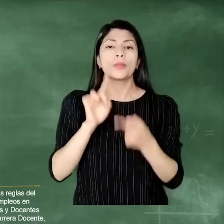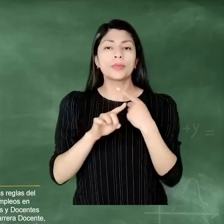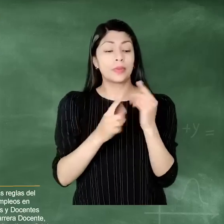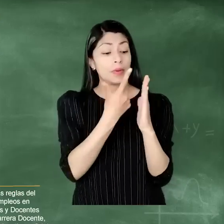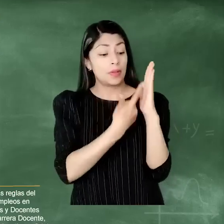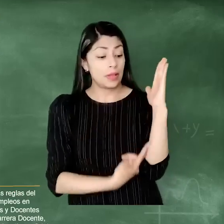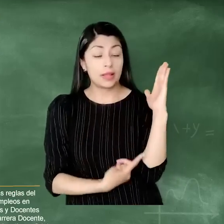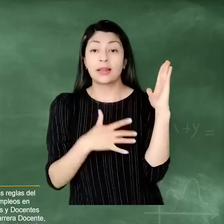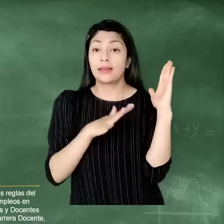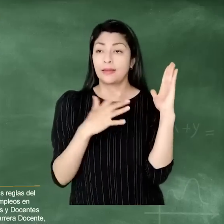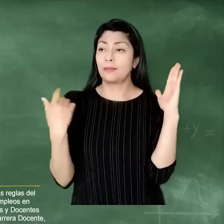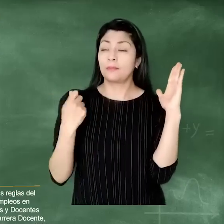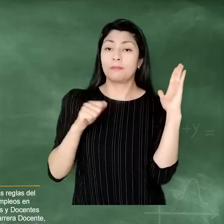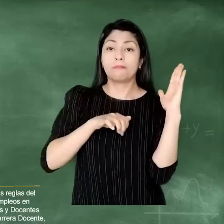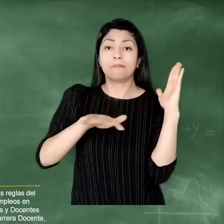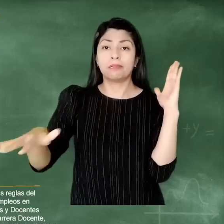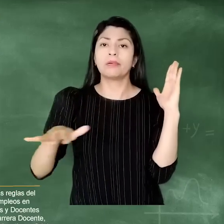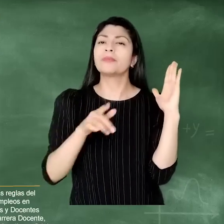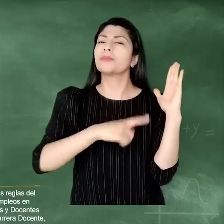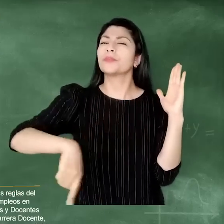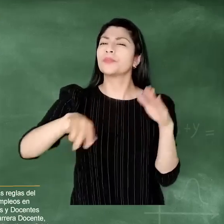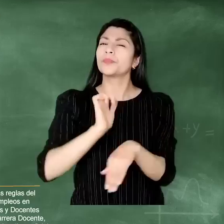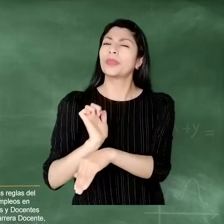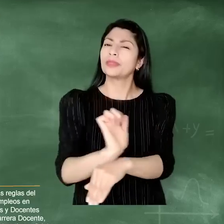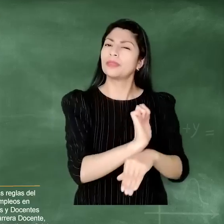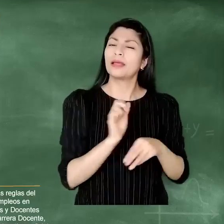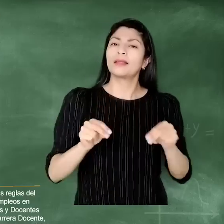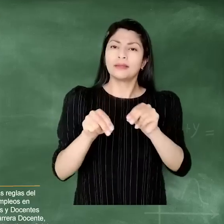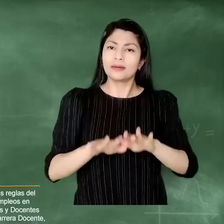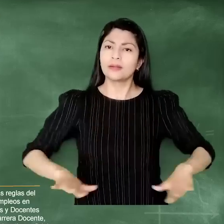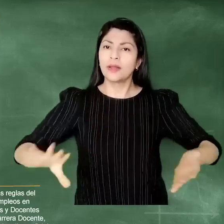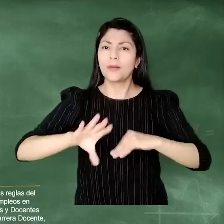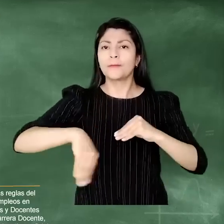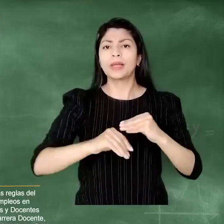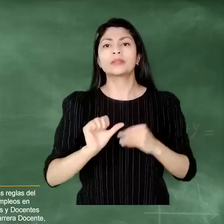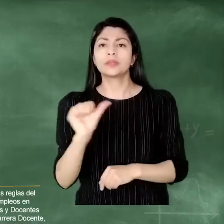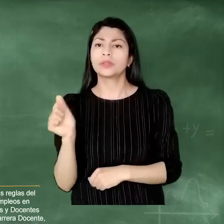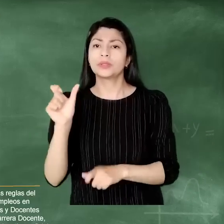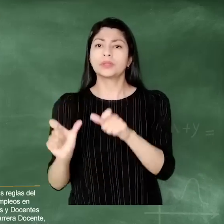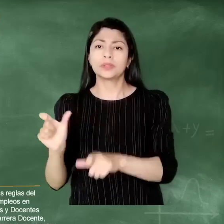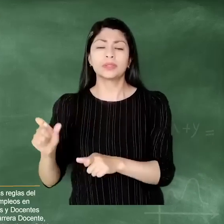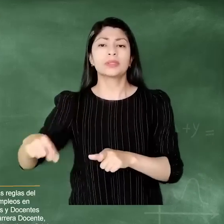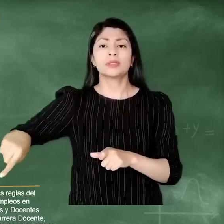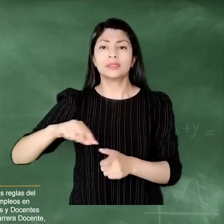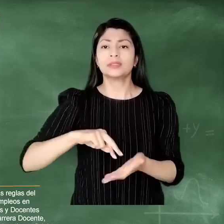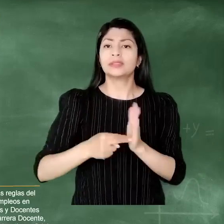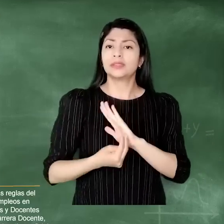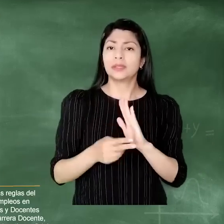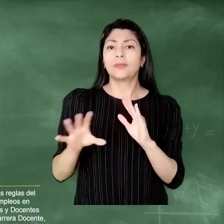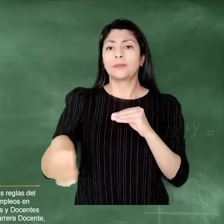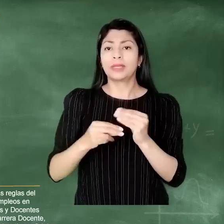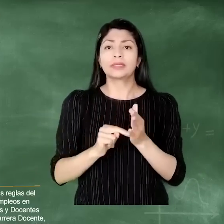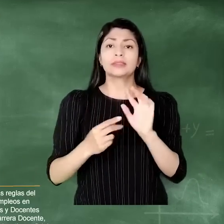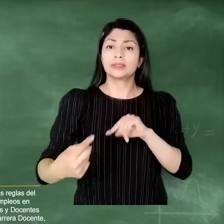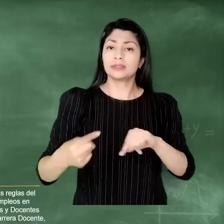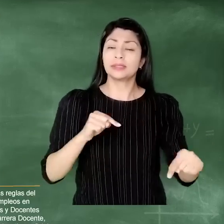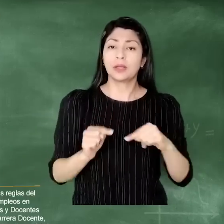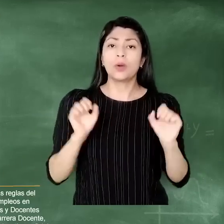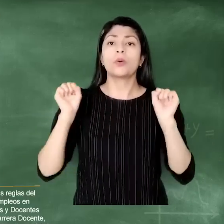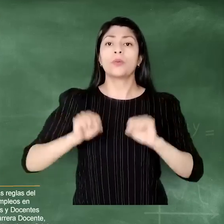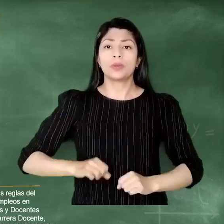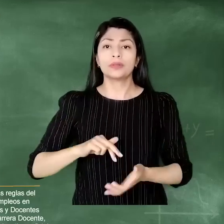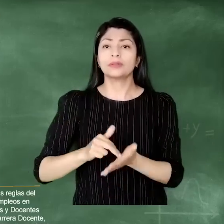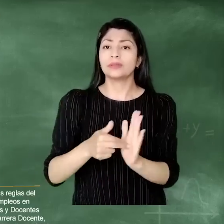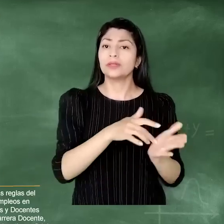a la publicación de las listas de elegibles, la entidad territorial y demás personas u organismos con interés legítimo en